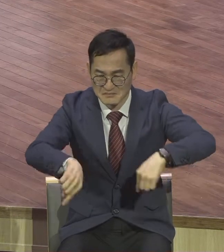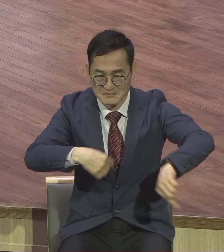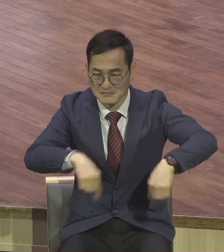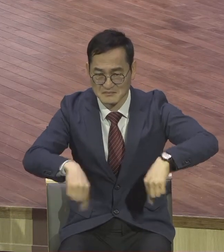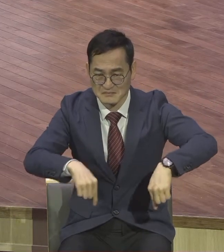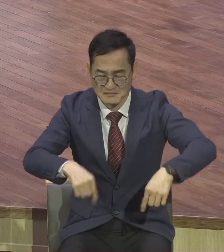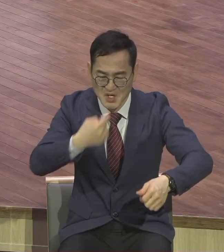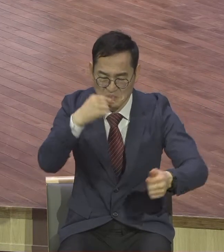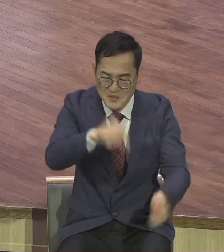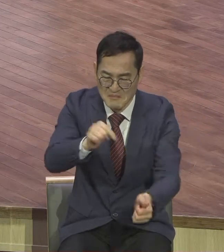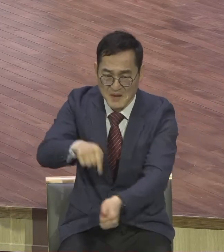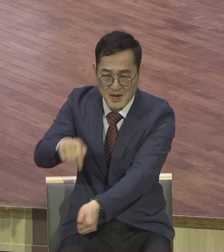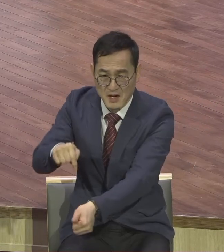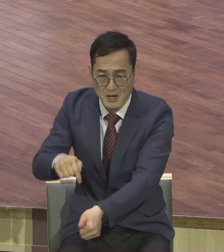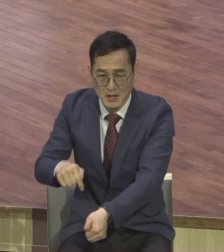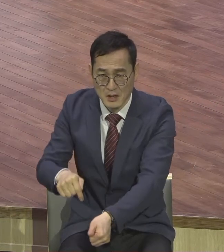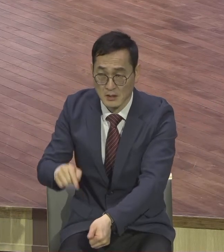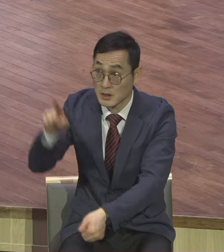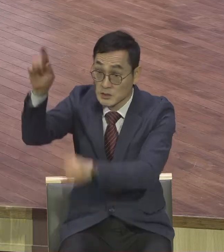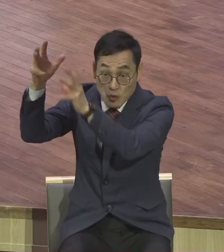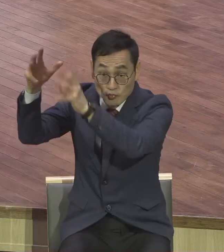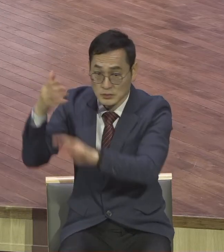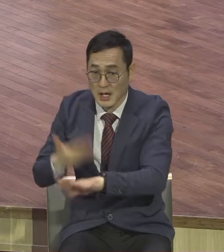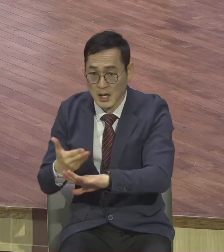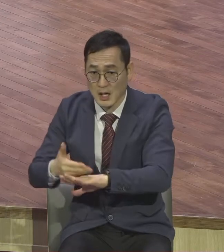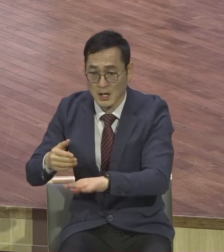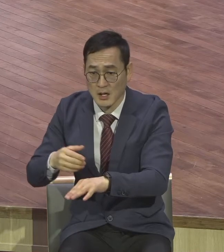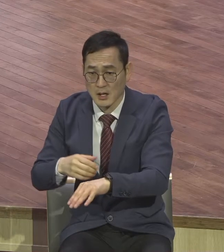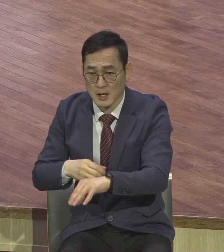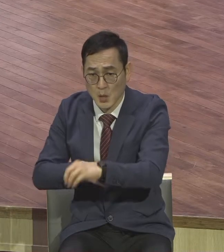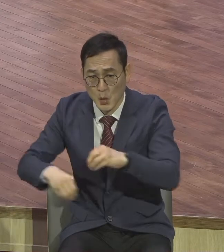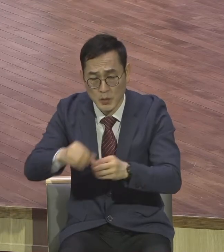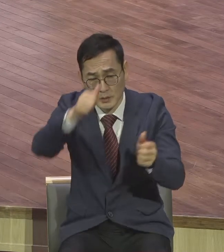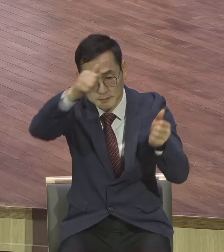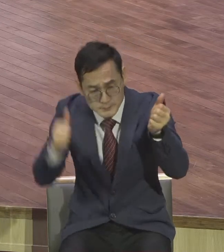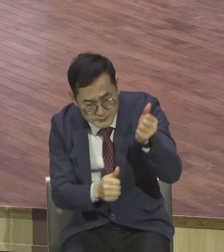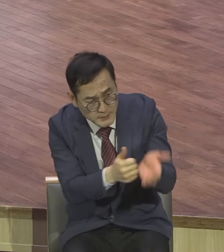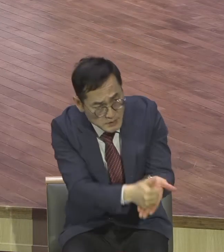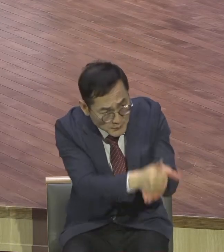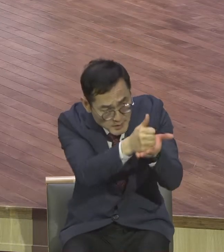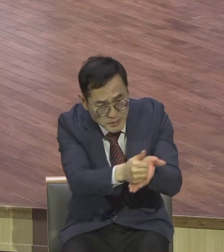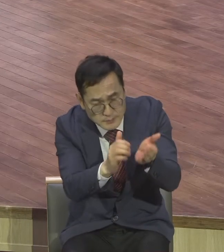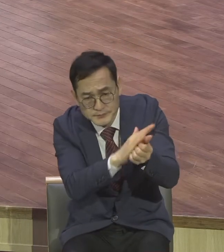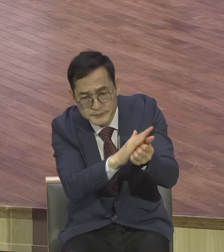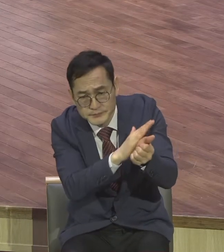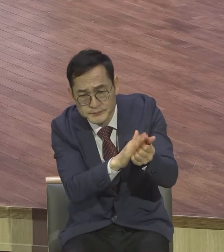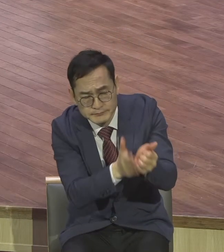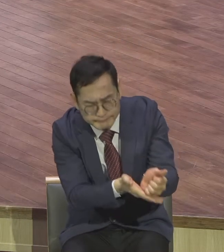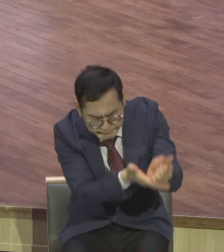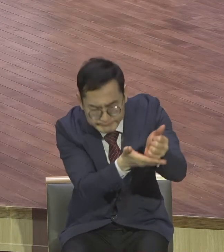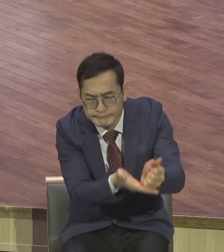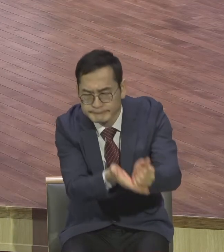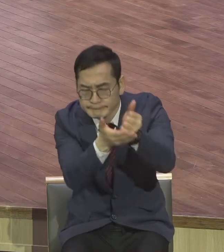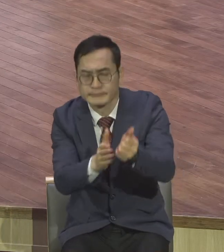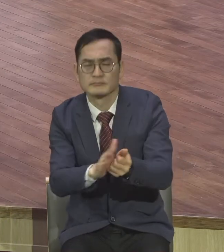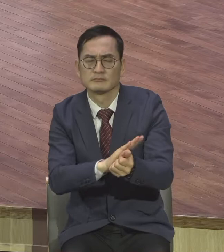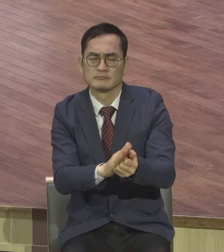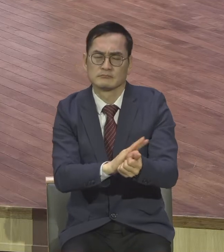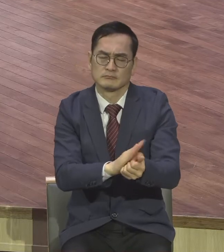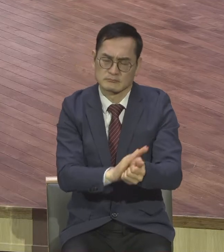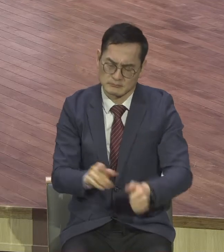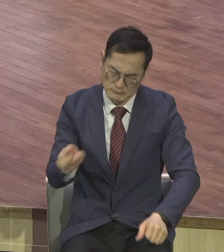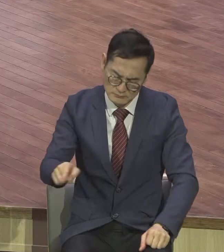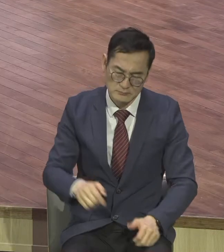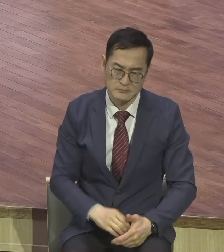말씀입니다 오히려 반대라는 것입니다 원리가 다르다는 얘기입니다 누구든지 커고자 하는 자는 너희를 섬기는 자가